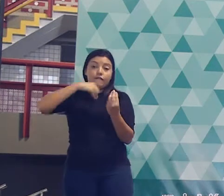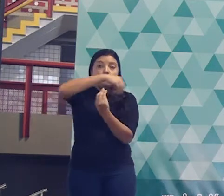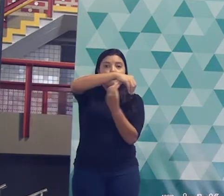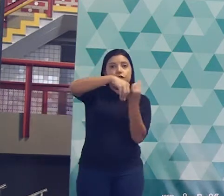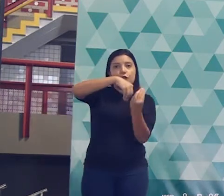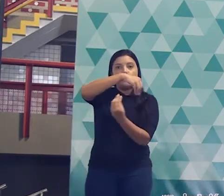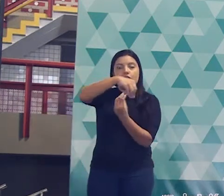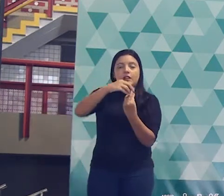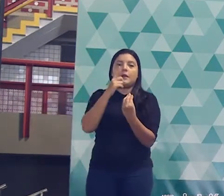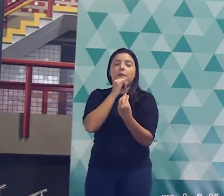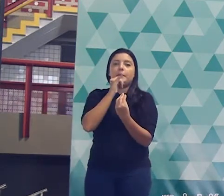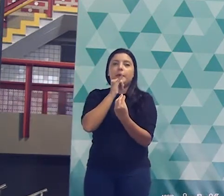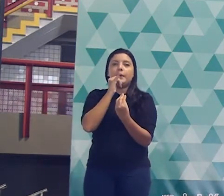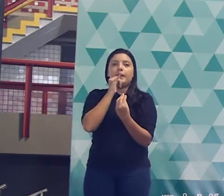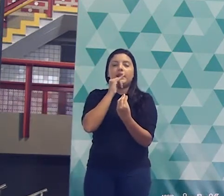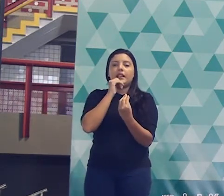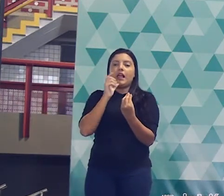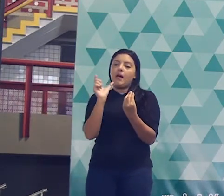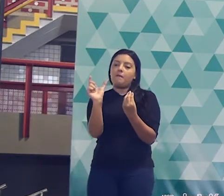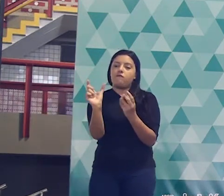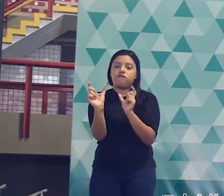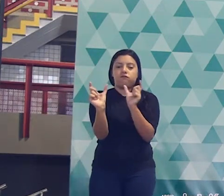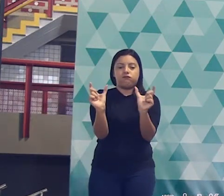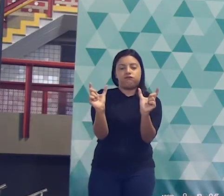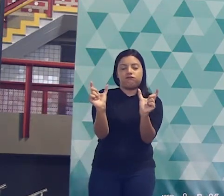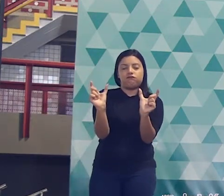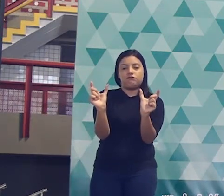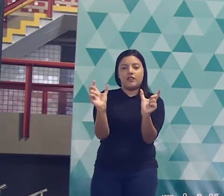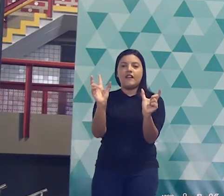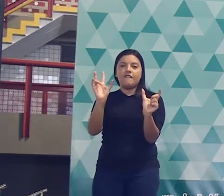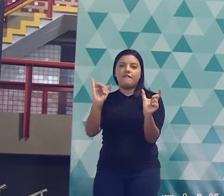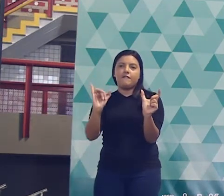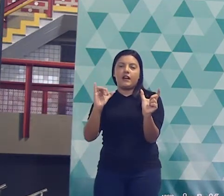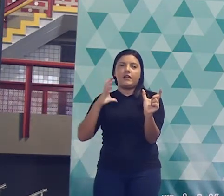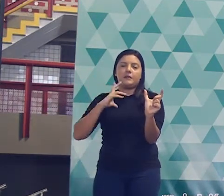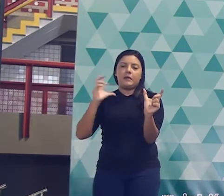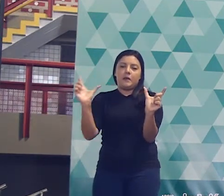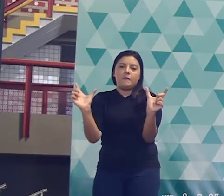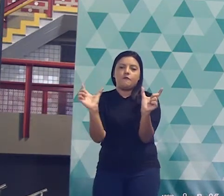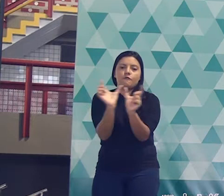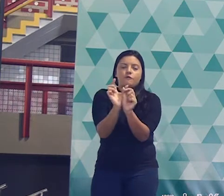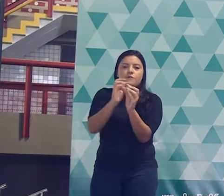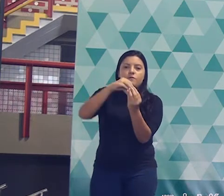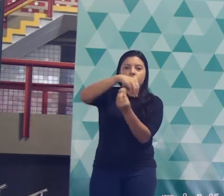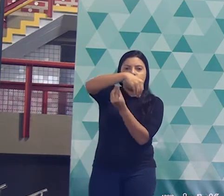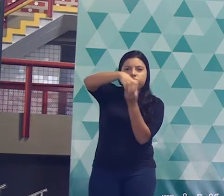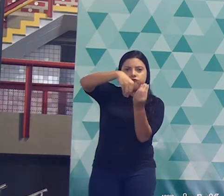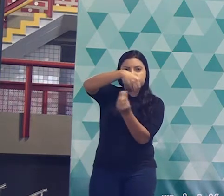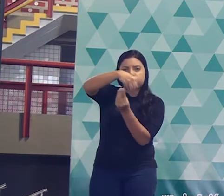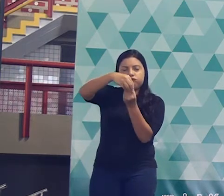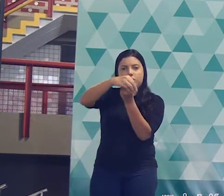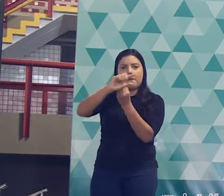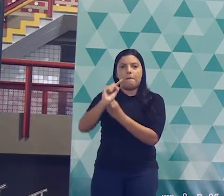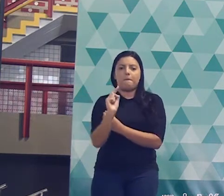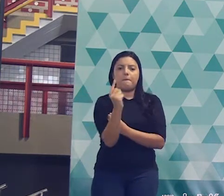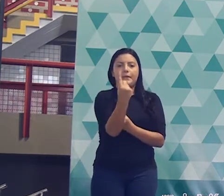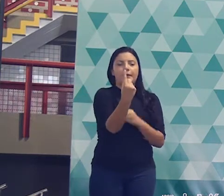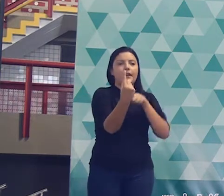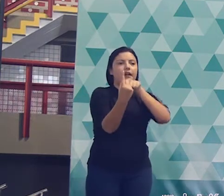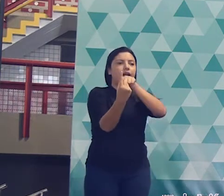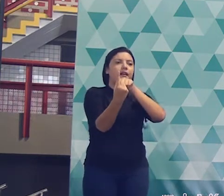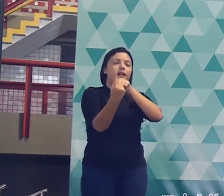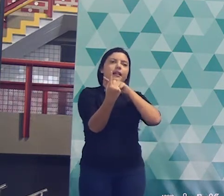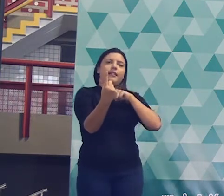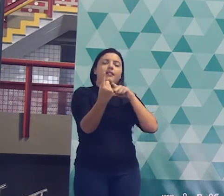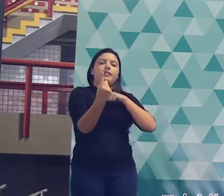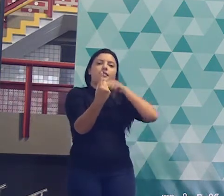acontece? Você pega dois pequenos núcleos. Esses dois pequenos núcleos, eles vão se unir, e quando eles fazem essa união, eles liberam